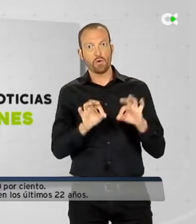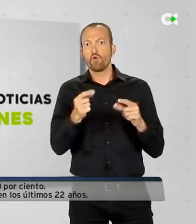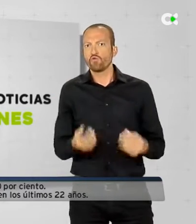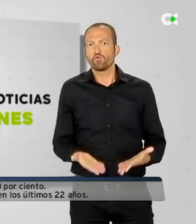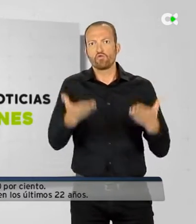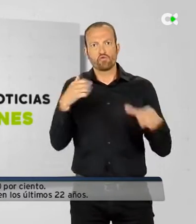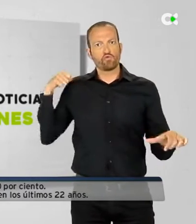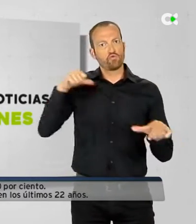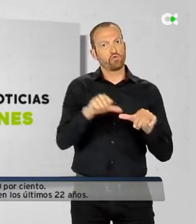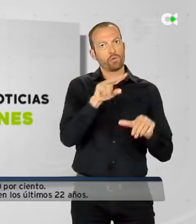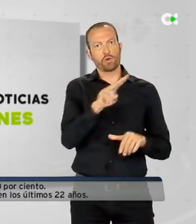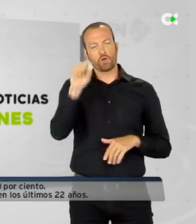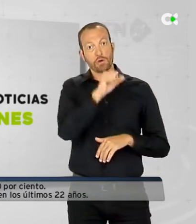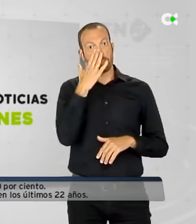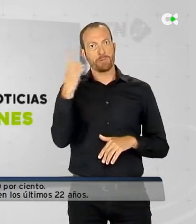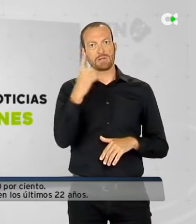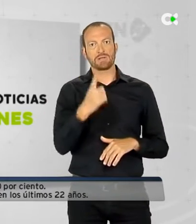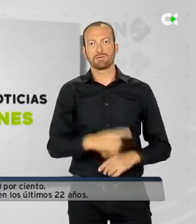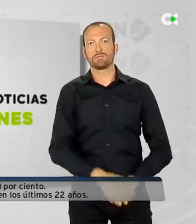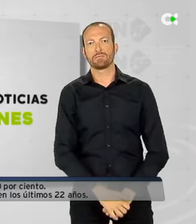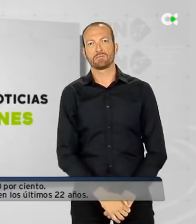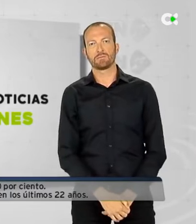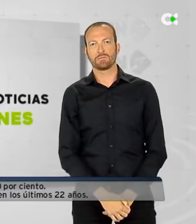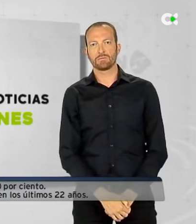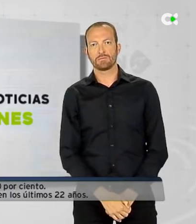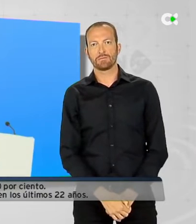la mayor subida en los últimos 22 años.